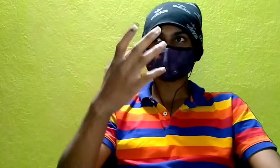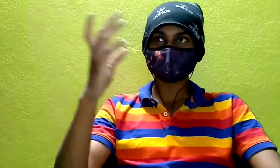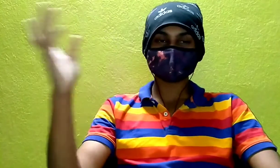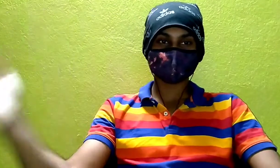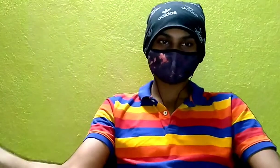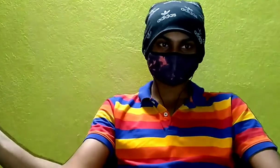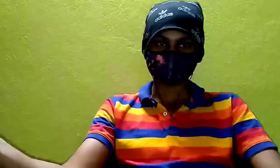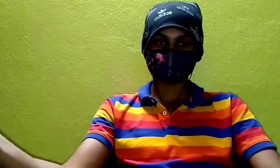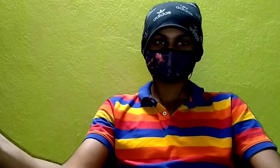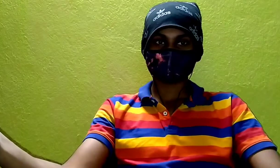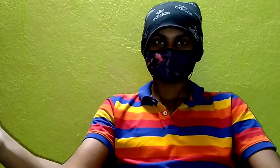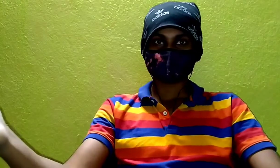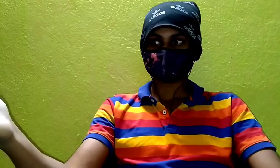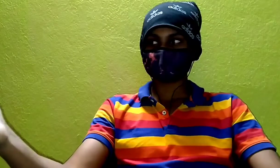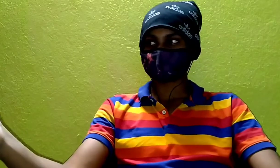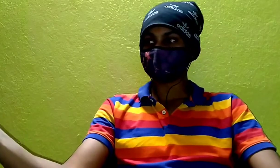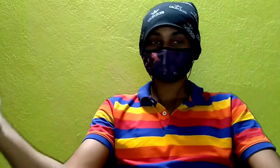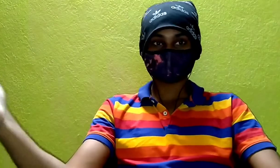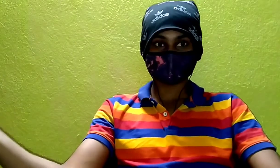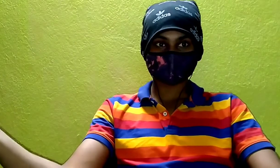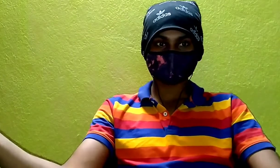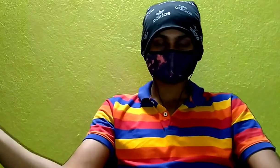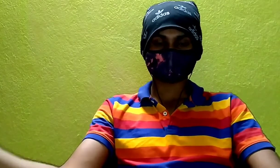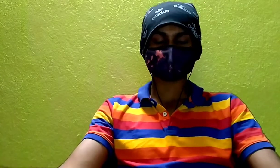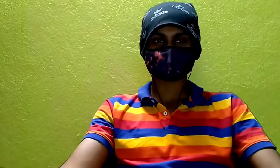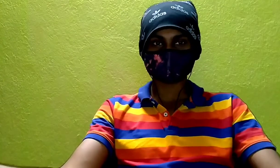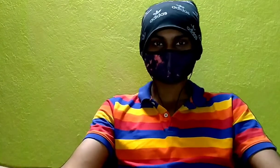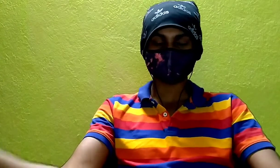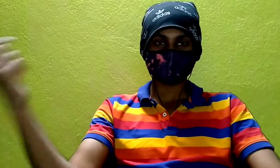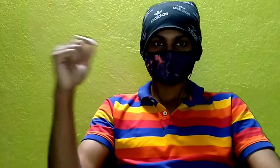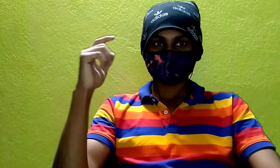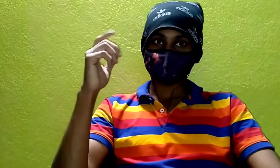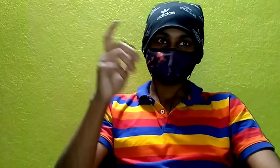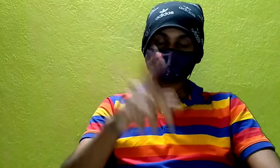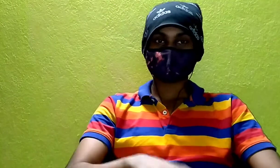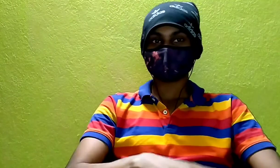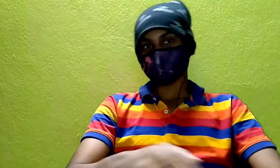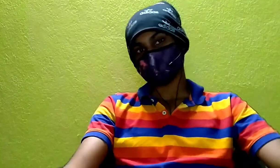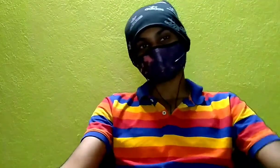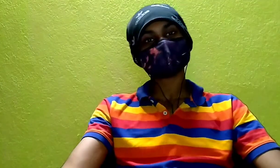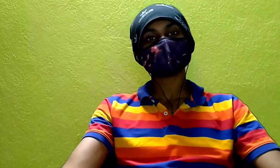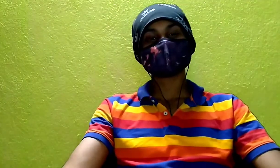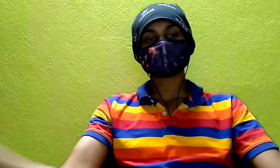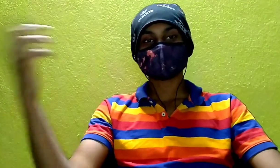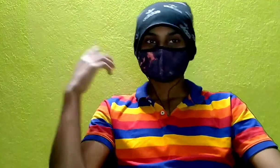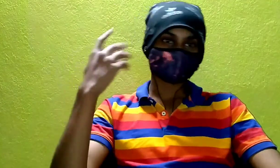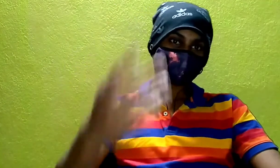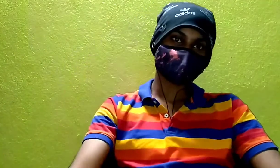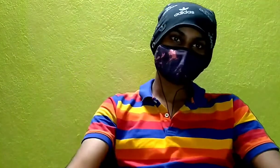स्कूल वाले मानते हैं कि यह स्कूल वाले दिक्कत नहीं है कुछ करते नहीं तो यह तो क्या करते तोड़ को में आ गए टोटकों में